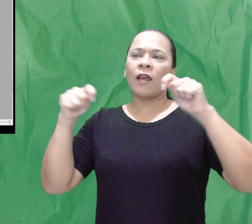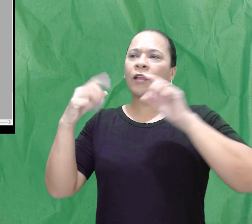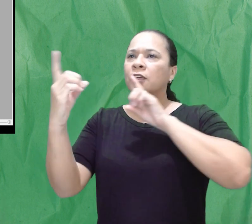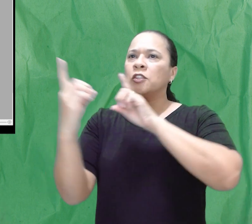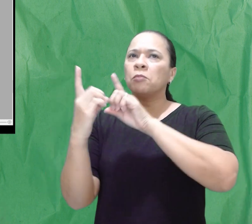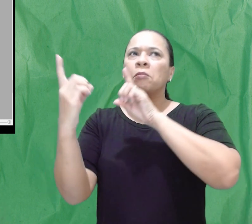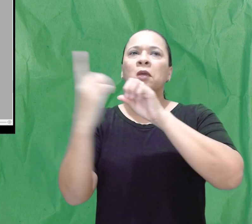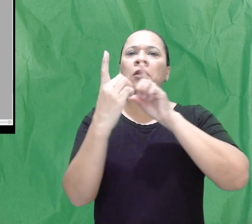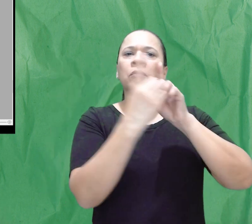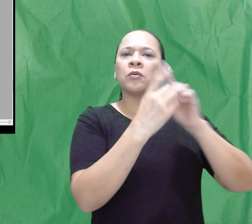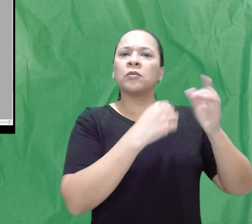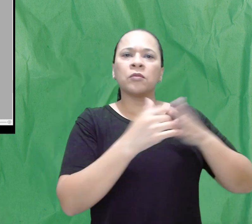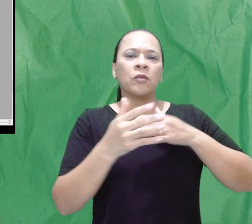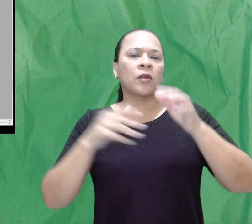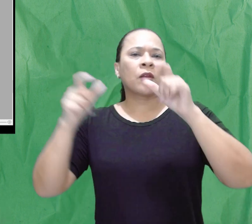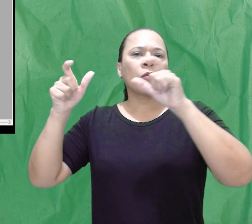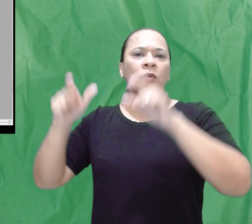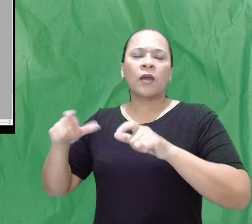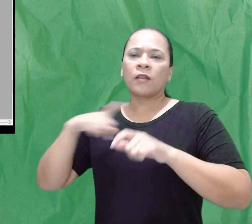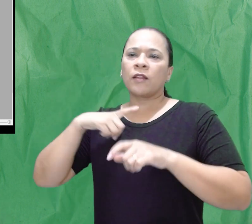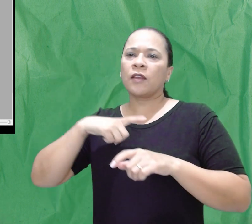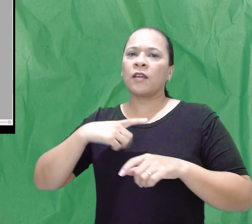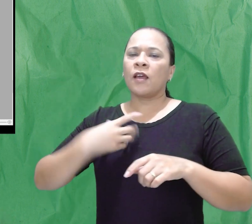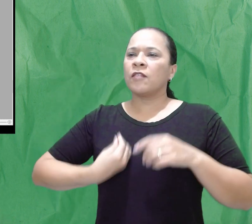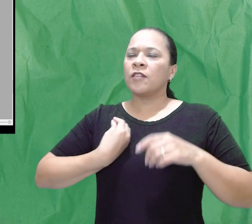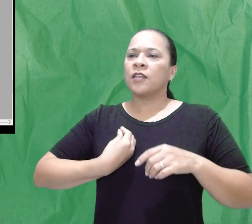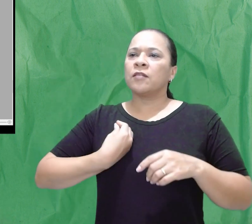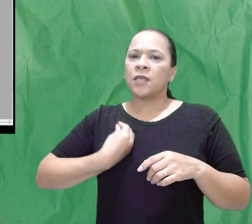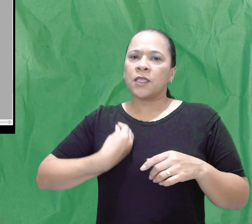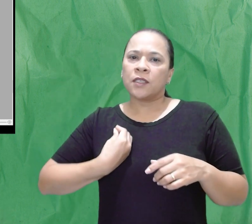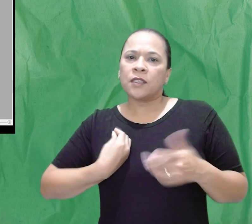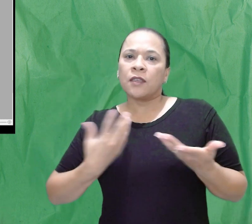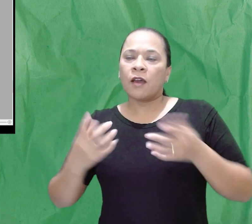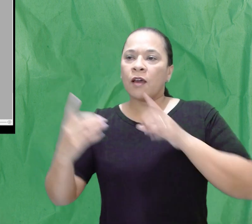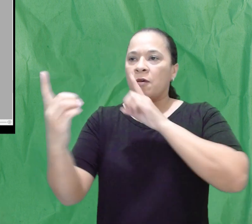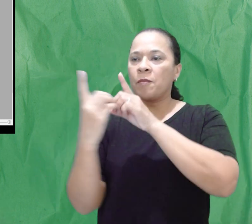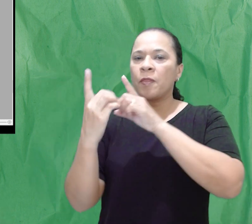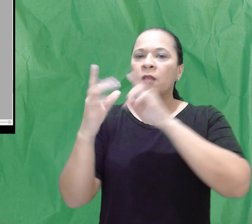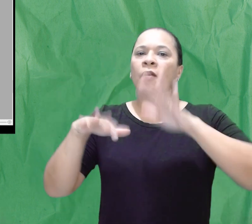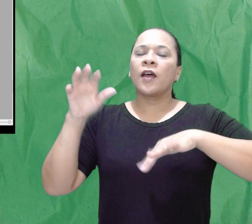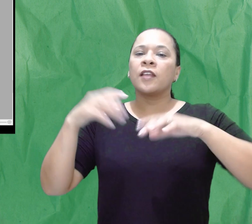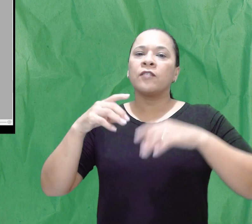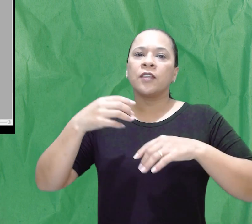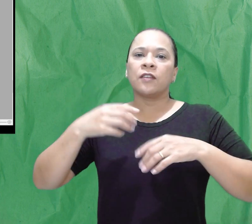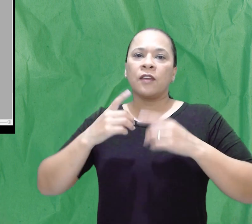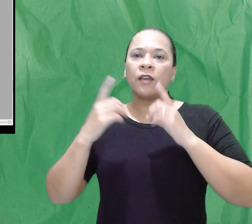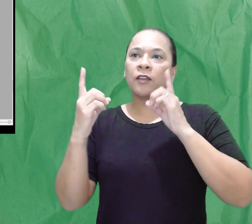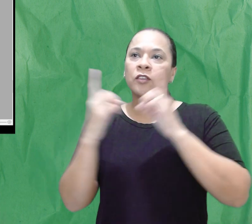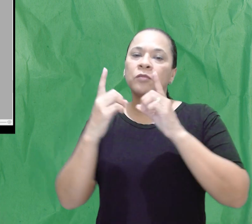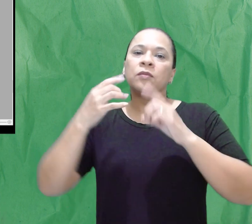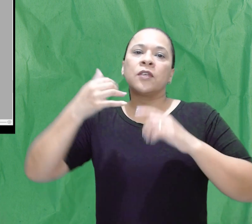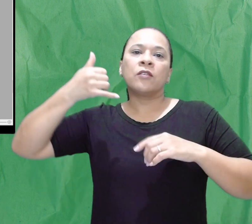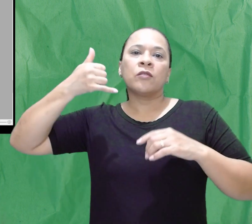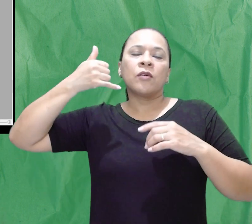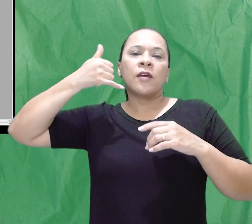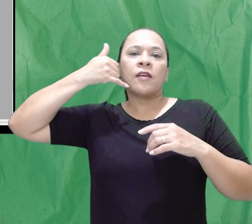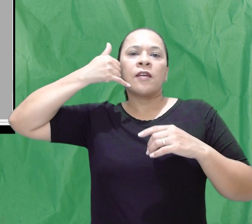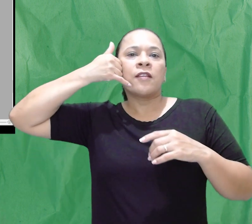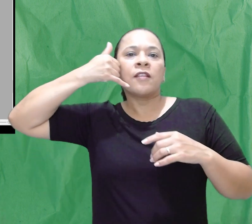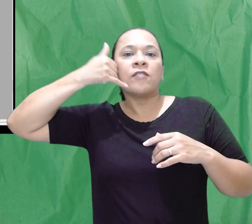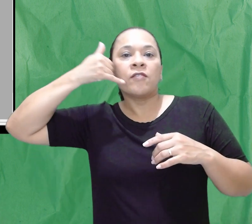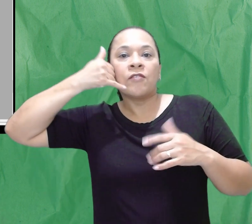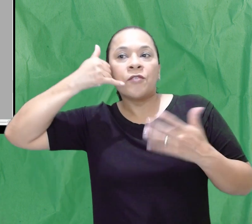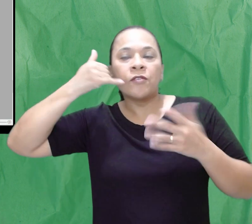tipos de atendimento, né? Porque a gente tem o atendimento presencial, atendimento por telefone, por mensagem, por e-mail. Só